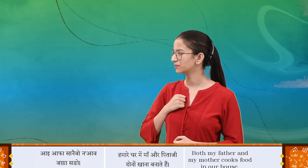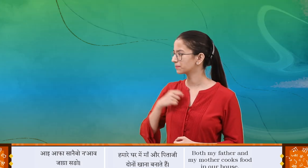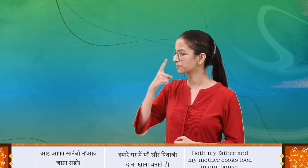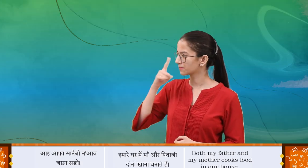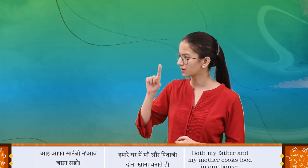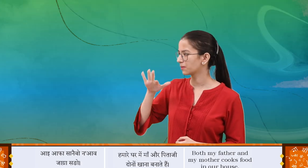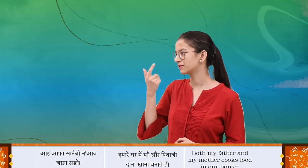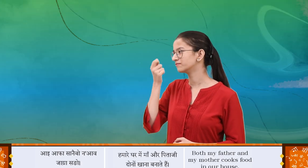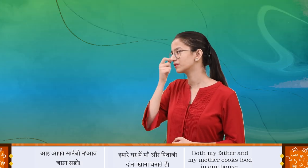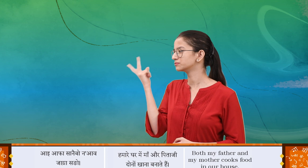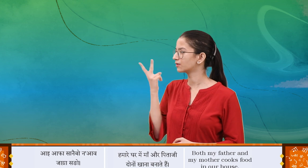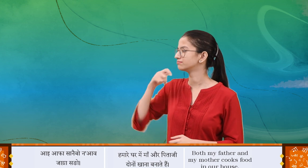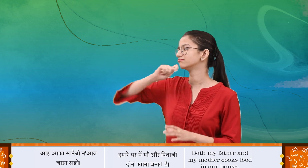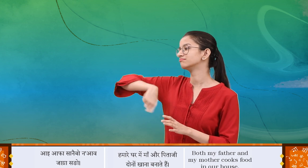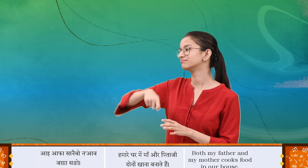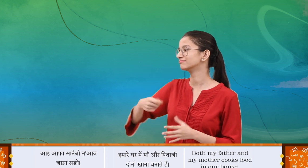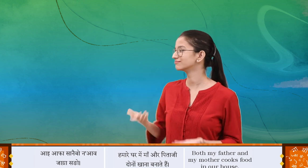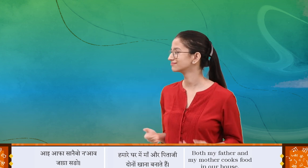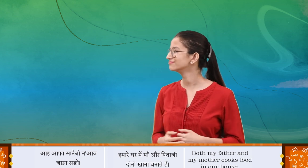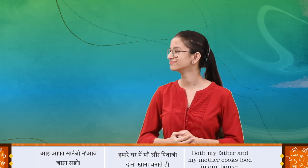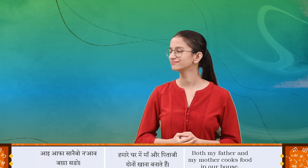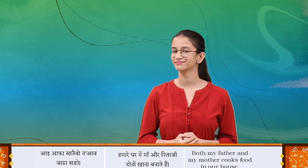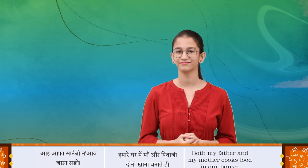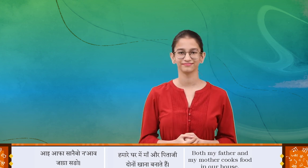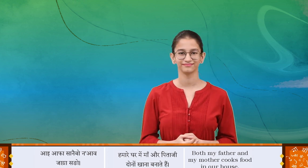Ai apa saneibu nuwao zagra songe.